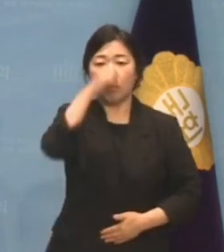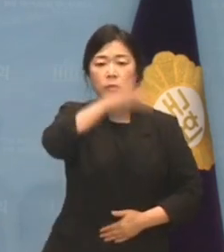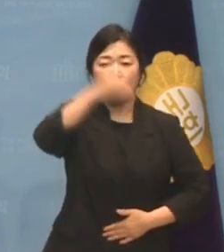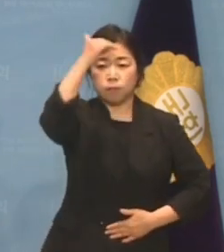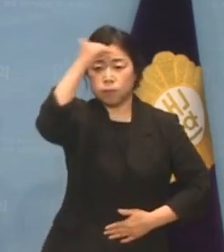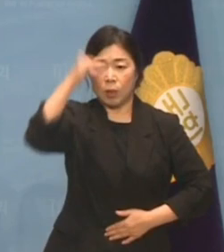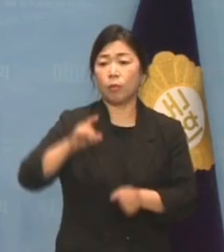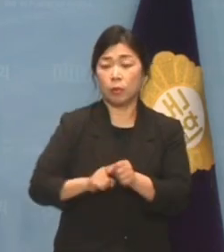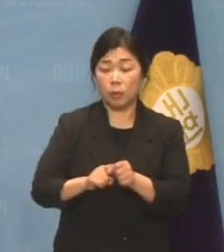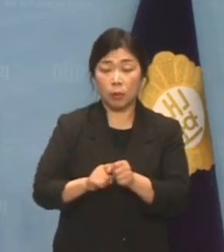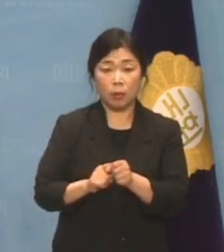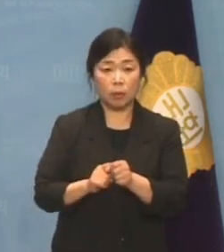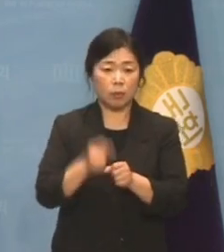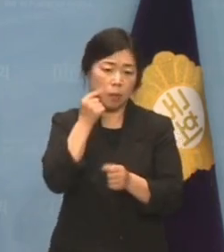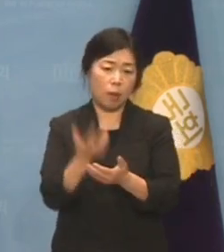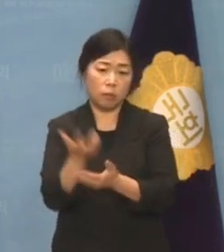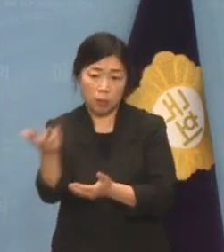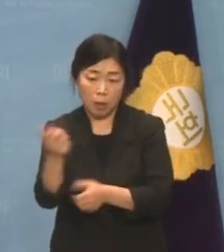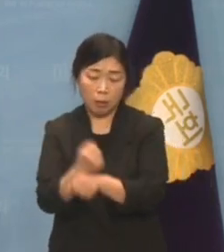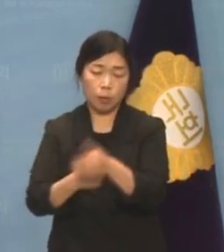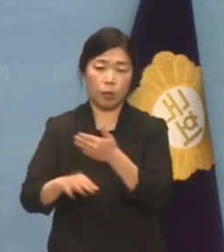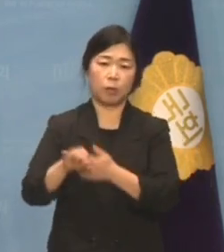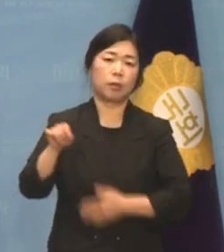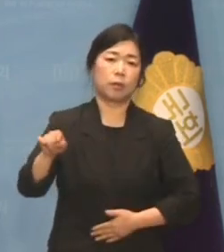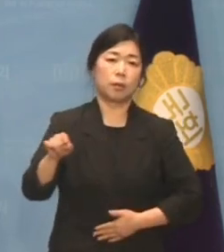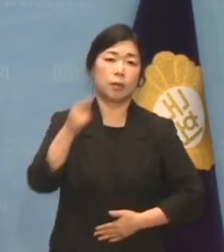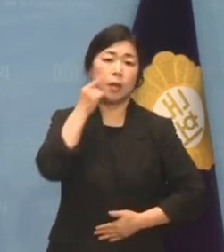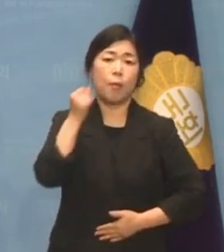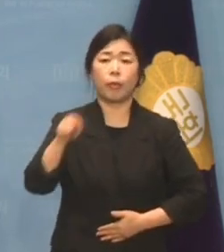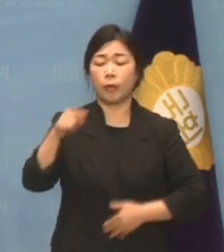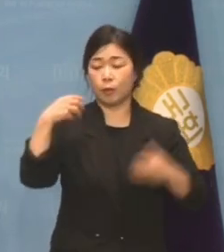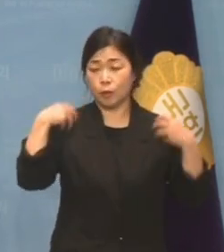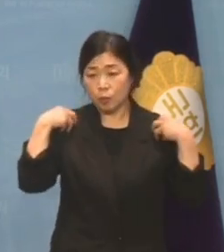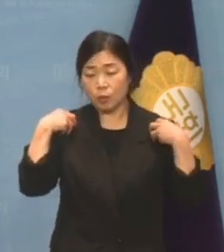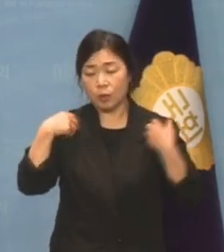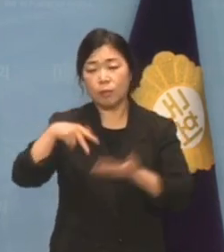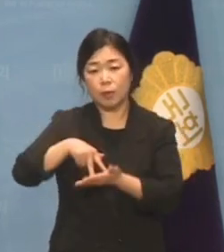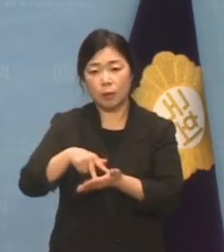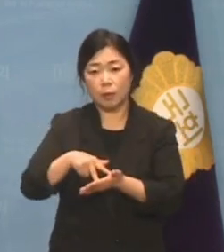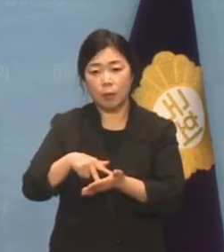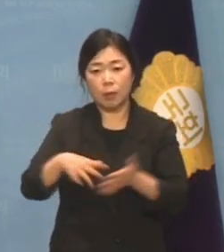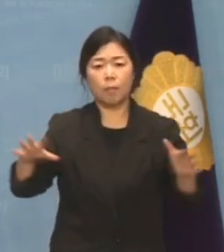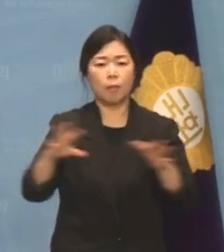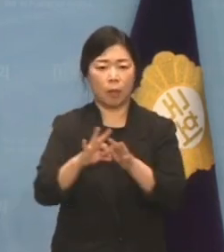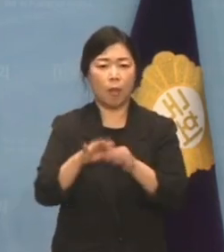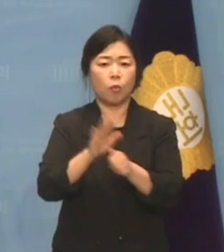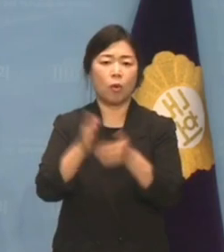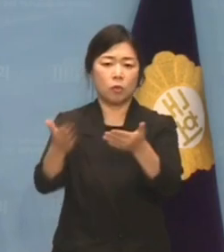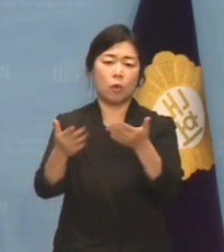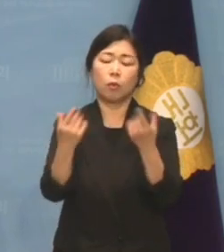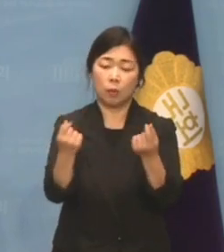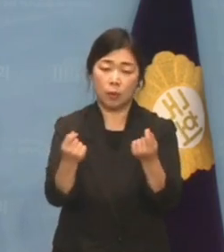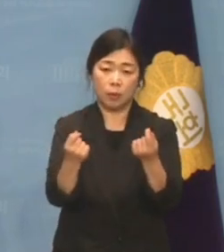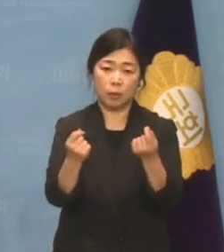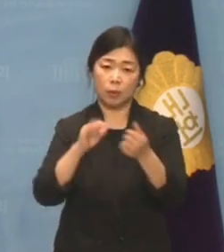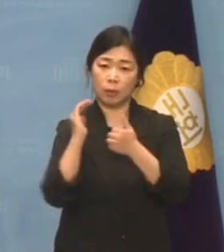파견으로 윤석열 정부는 일본 정부에게 후쿠시마 원전 오염수 면제부를 줄 생각인가?